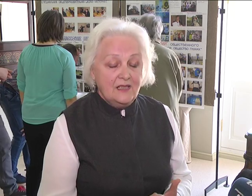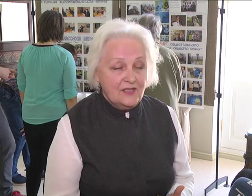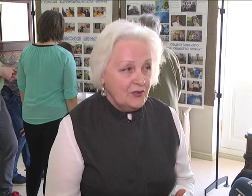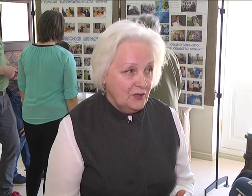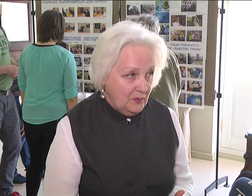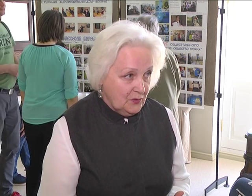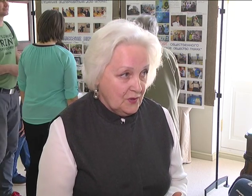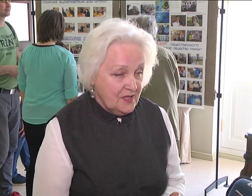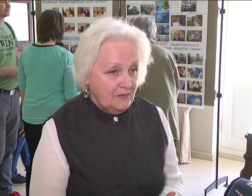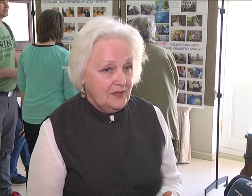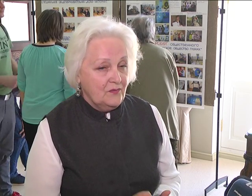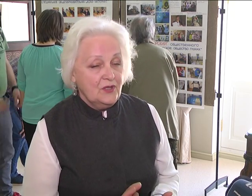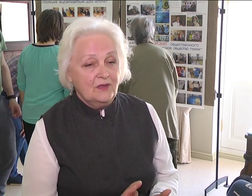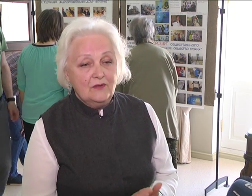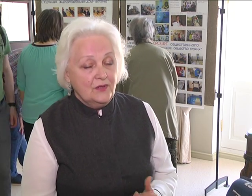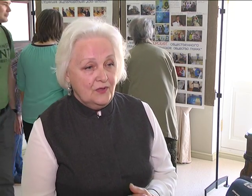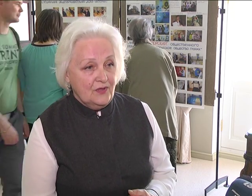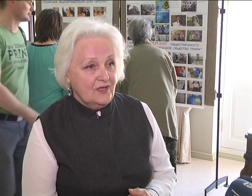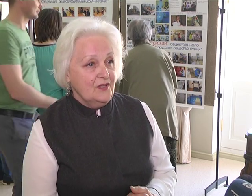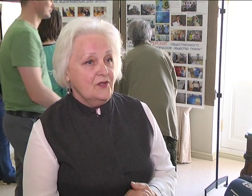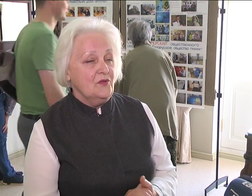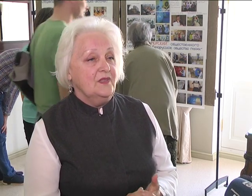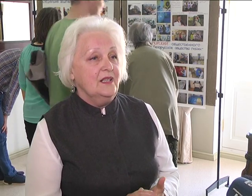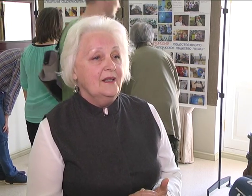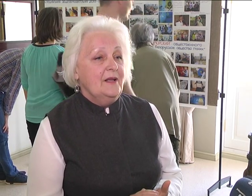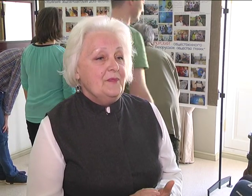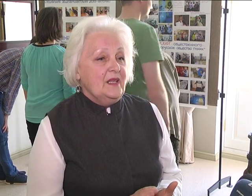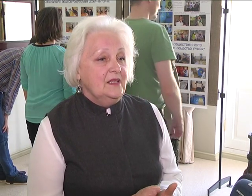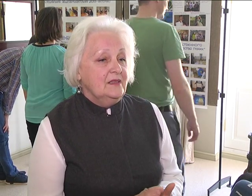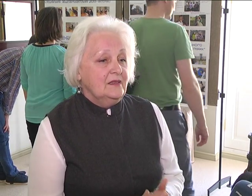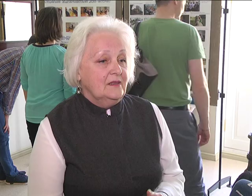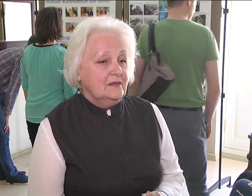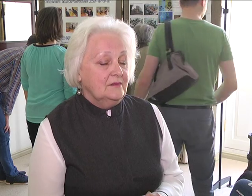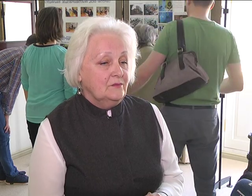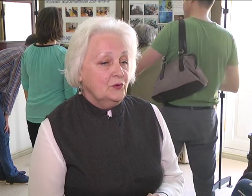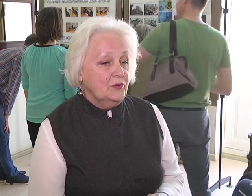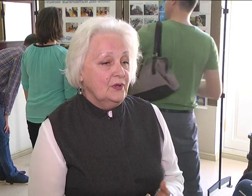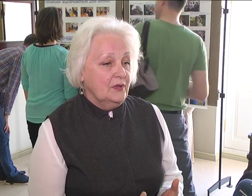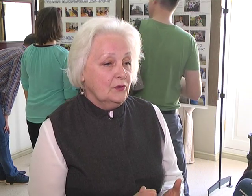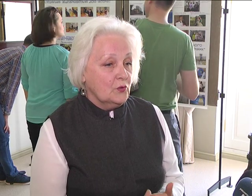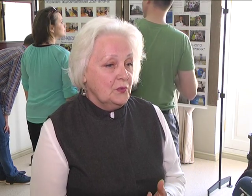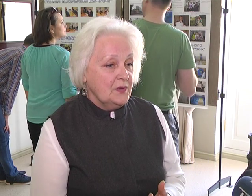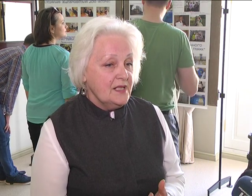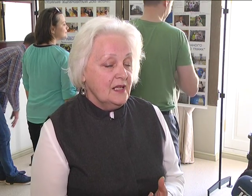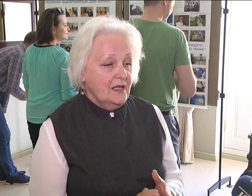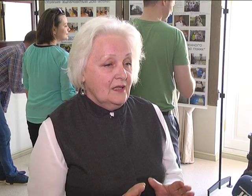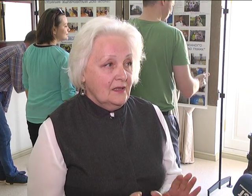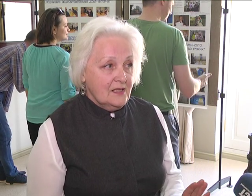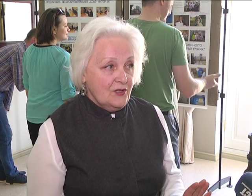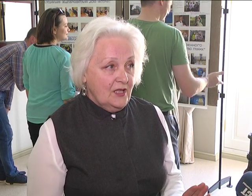и я знаю, что это получится, потому что люди очень заинтересованы, и будут группы у